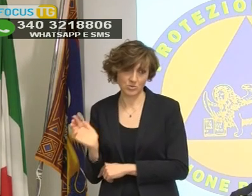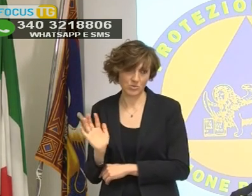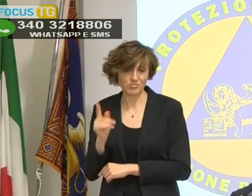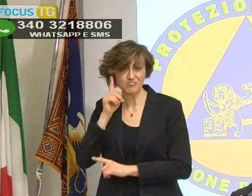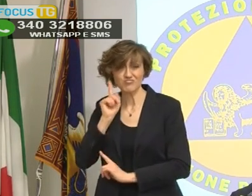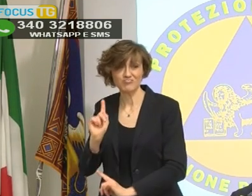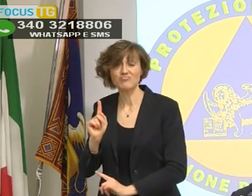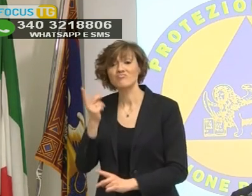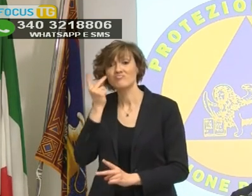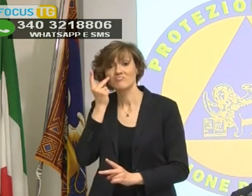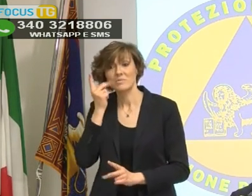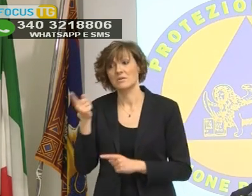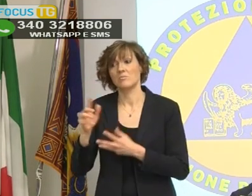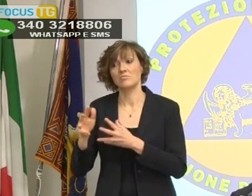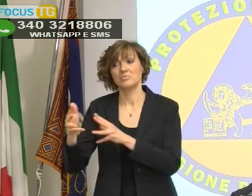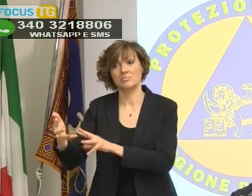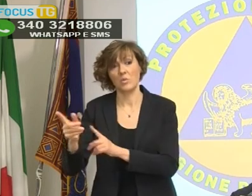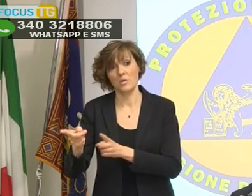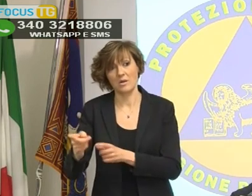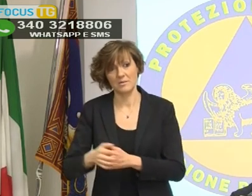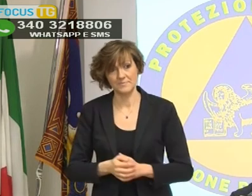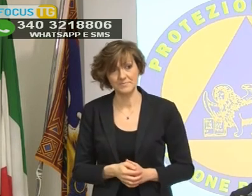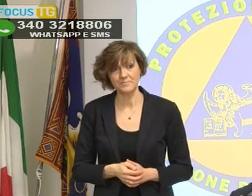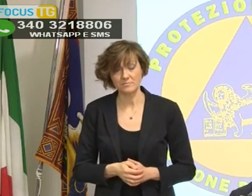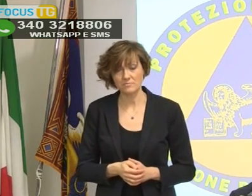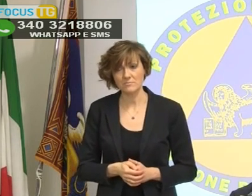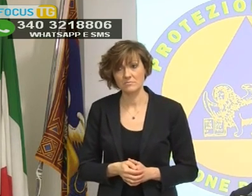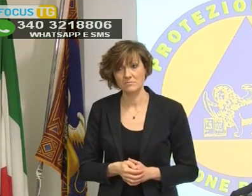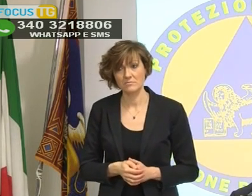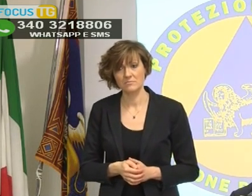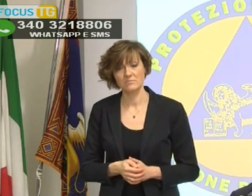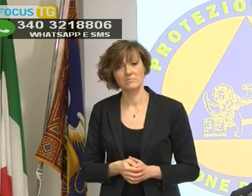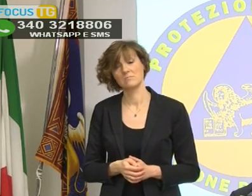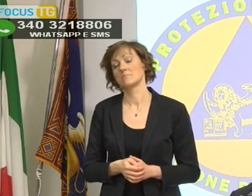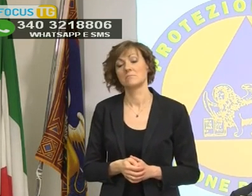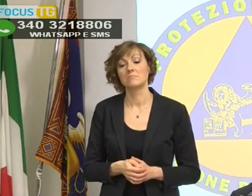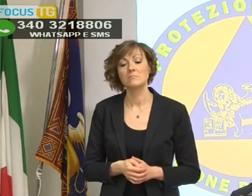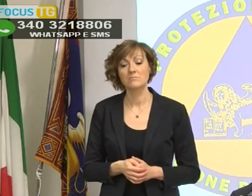quindi staremo a vedere che evoluzione ci sarà, punto. Cioè